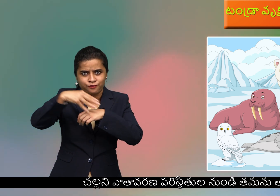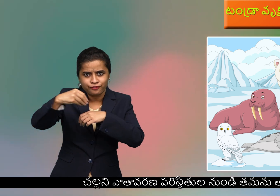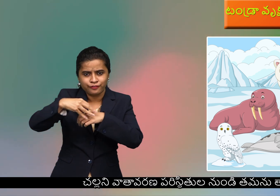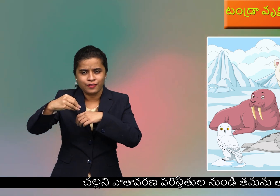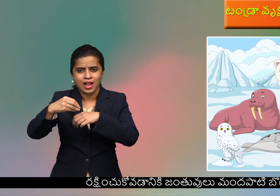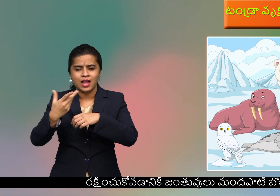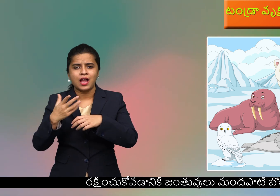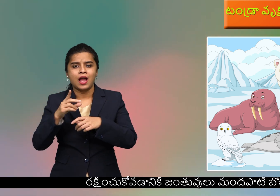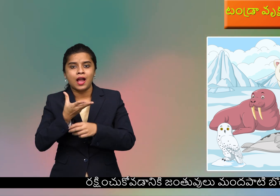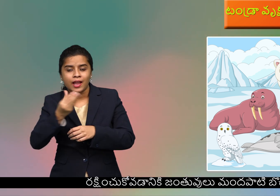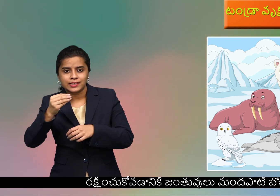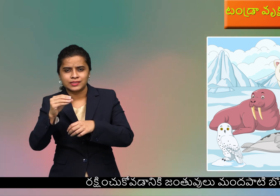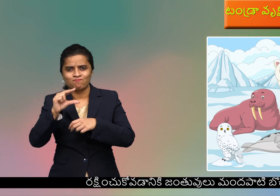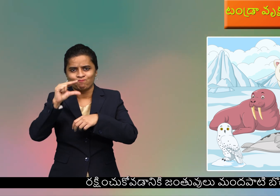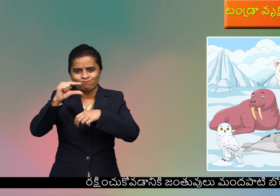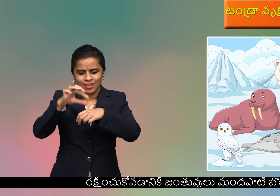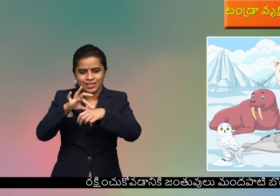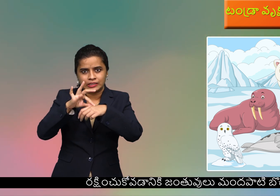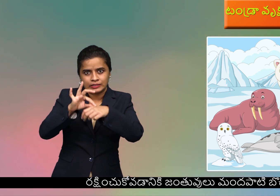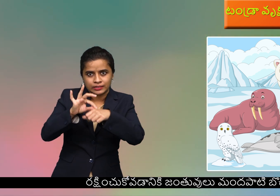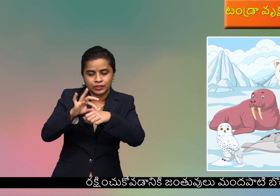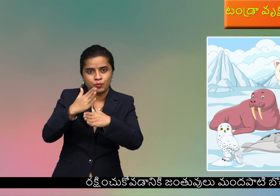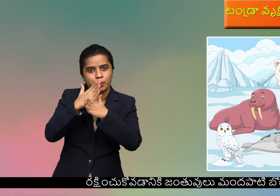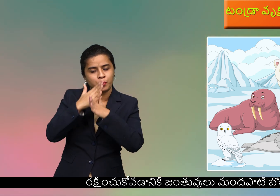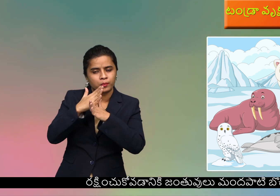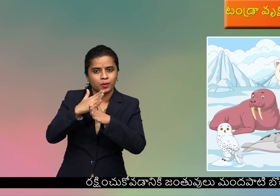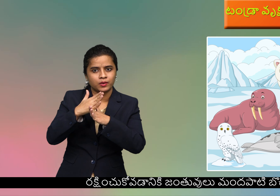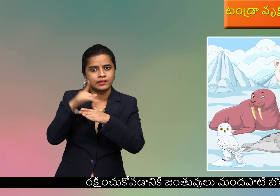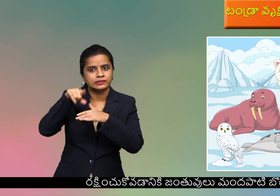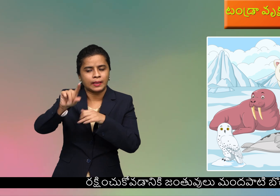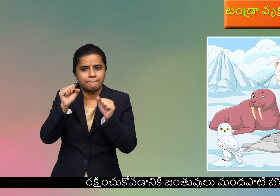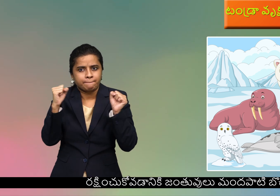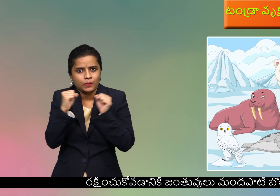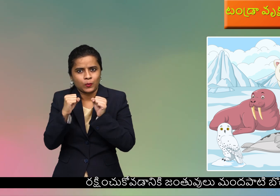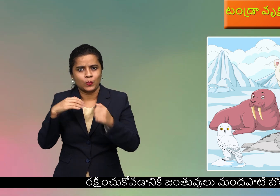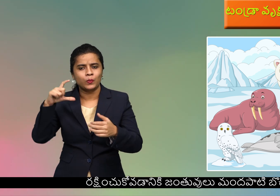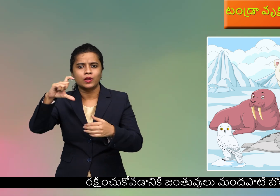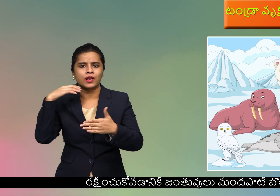తాము రక్షించుకోవడానికి జంతువులు మందపాటి బొచ్చు